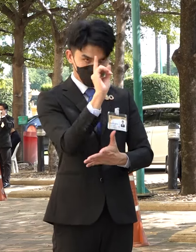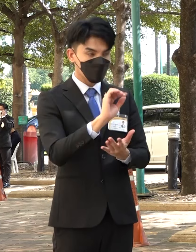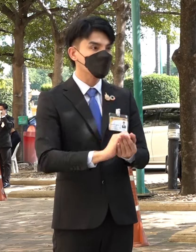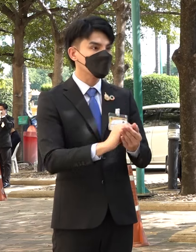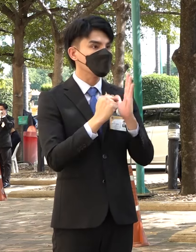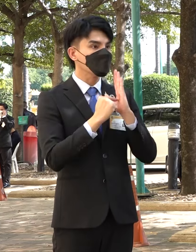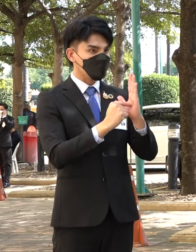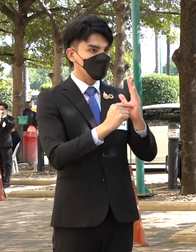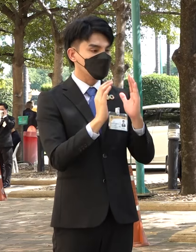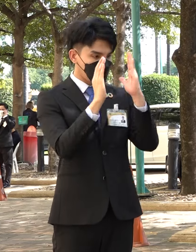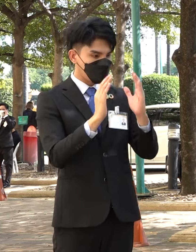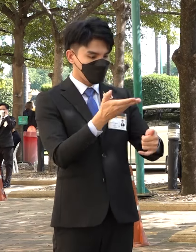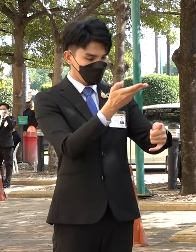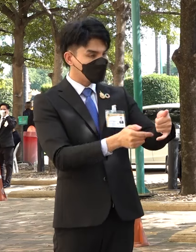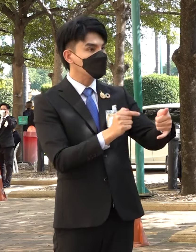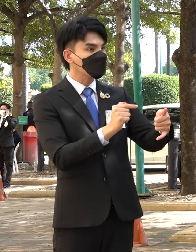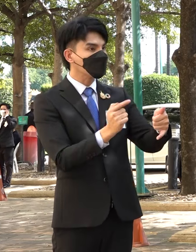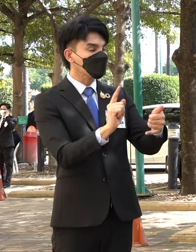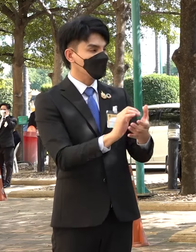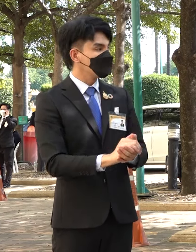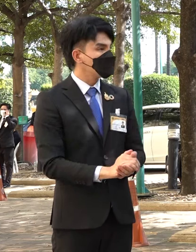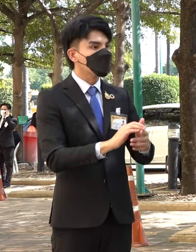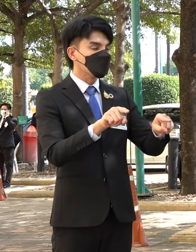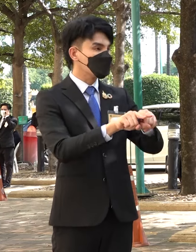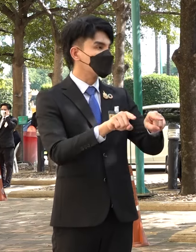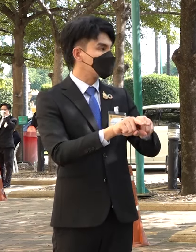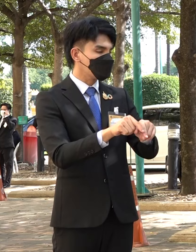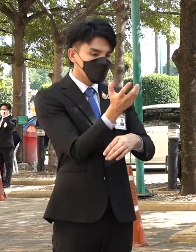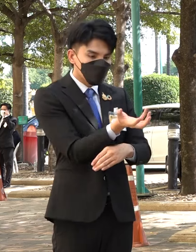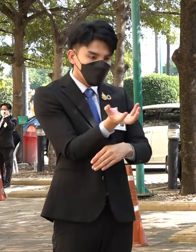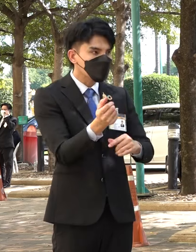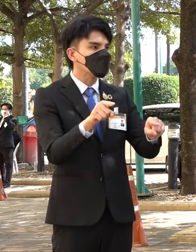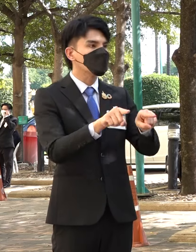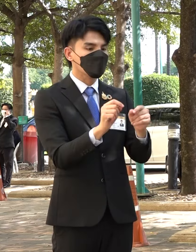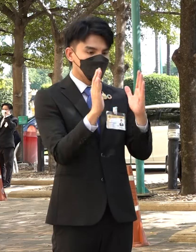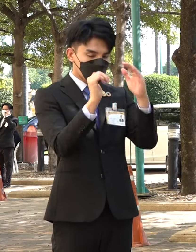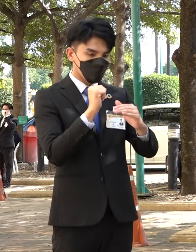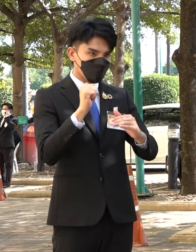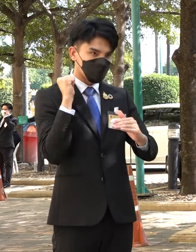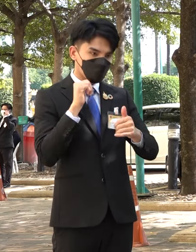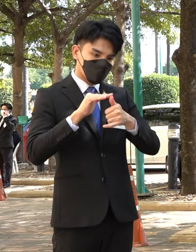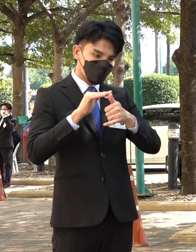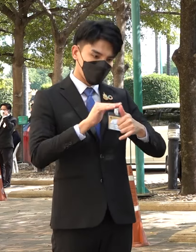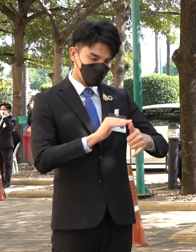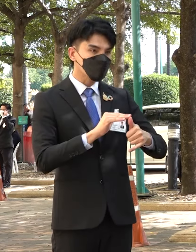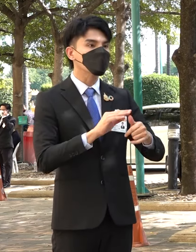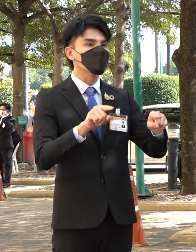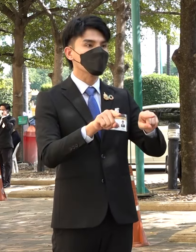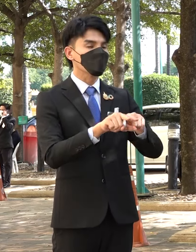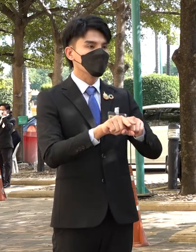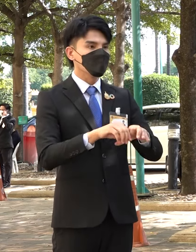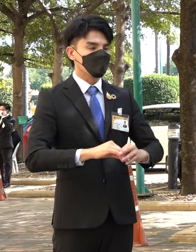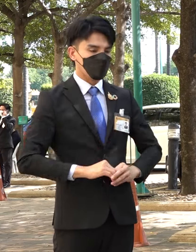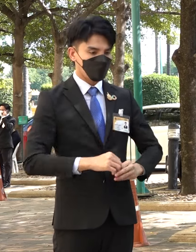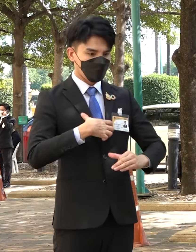ายกตัวอย่างเช่นบุคคลท่านนี้นะครับก็ไม่ต่างอะไรกับอีกขอทานอีกหลายๆคนที่มาเอาเปรียบนะครับด้วยความ